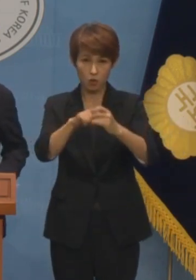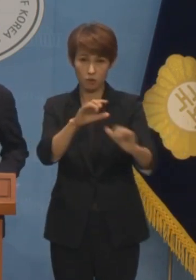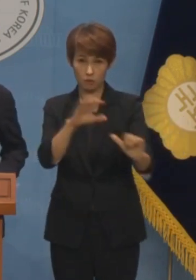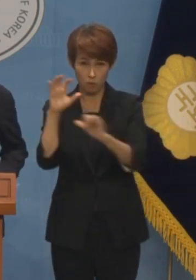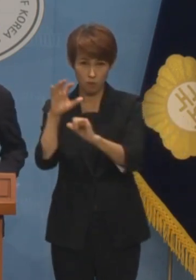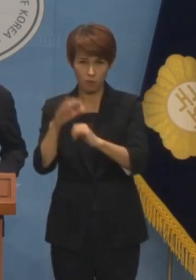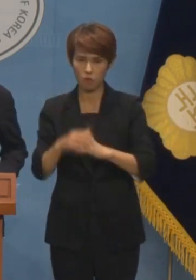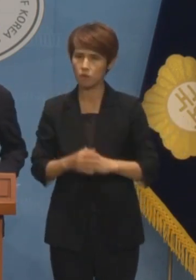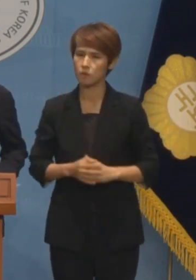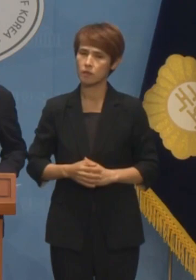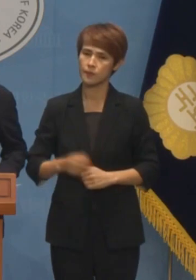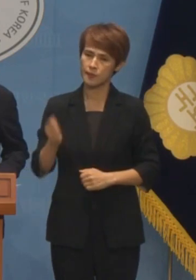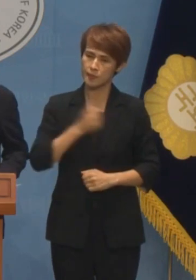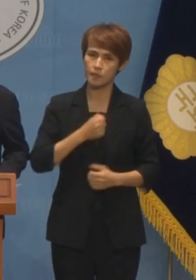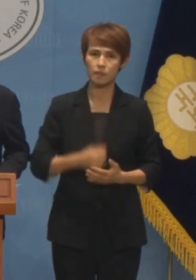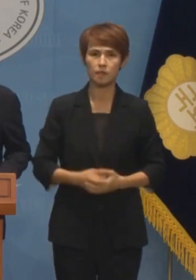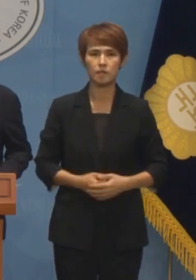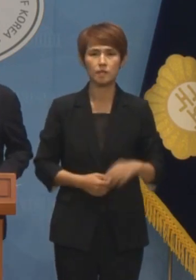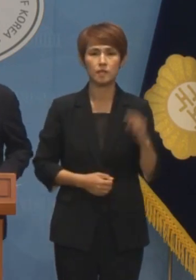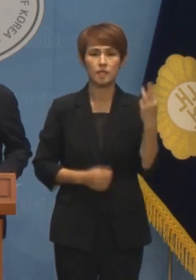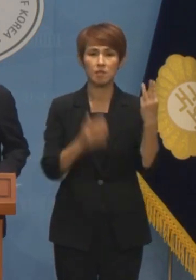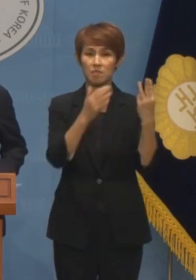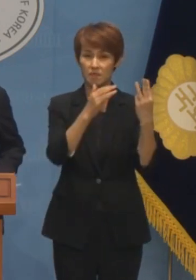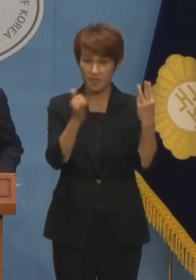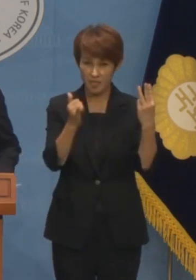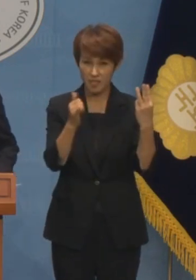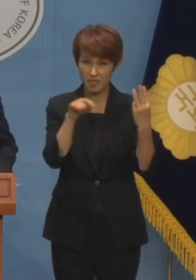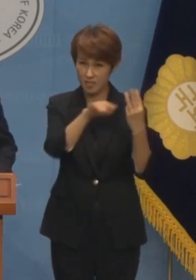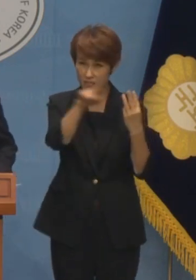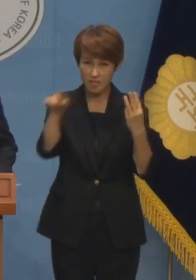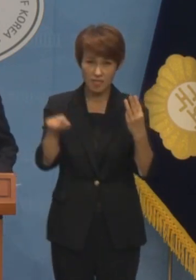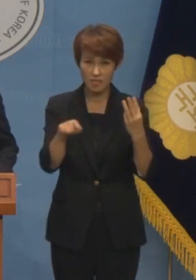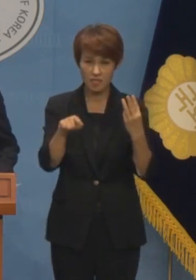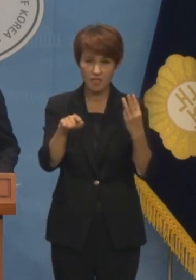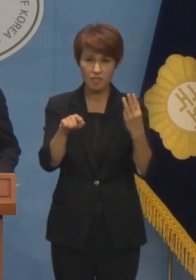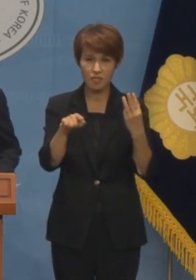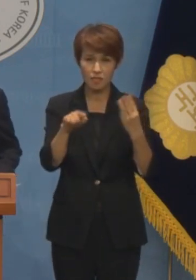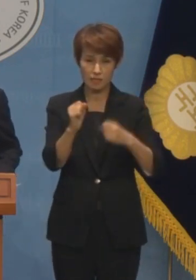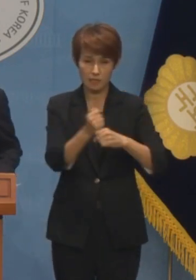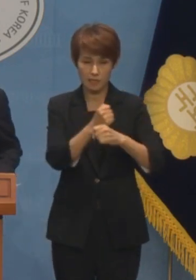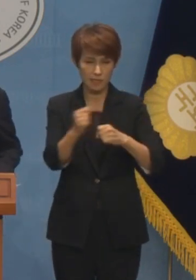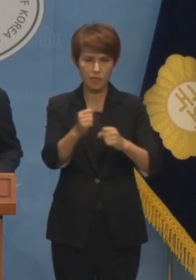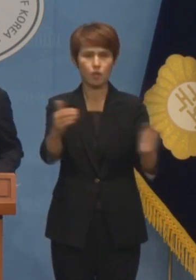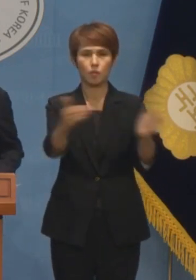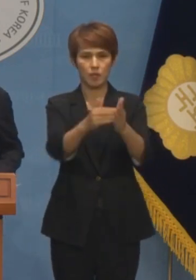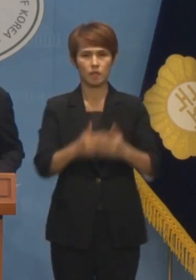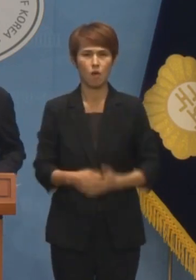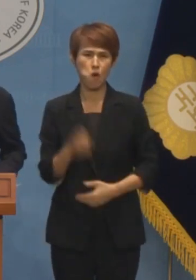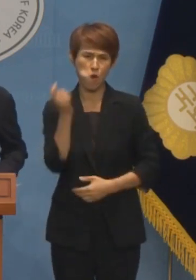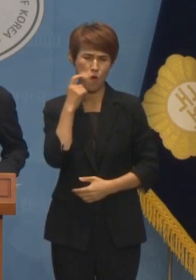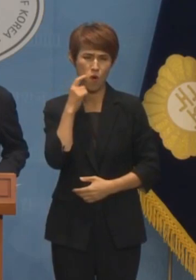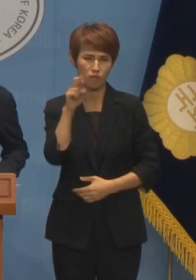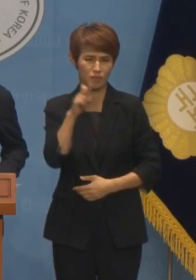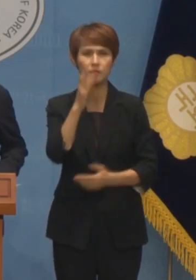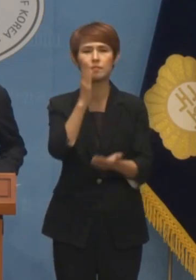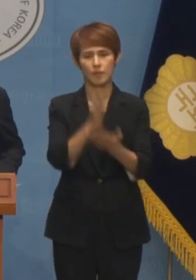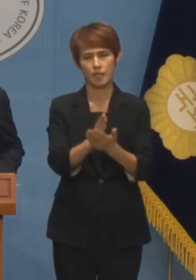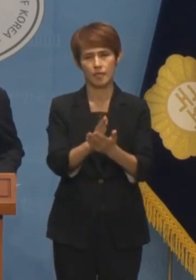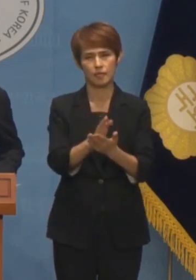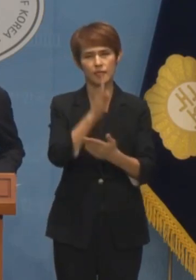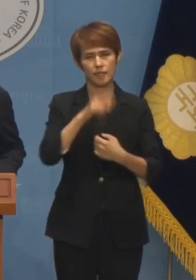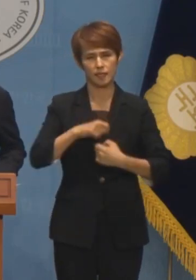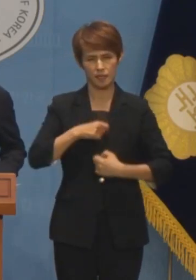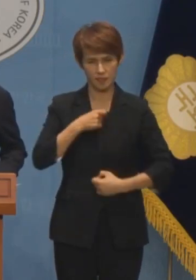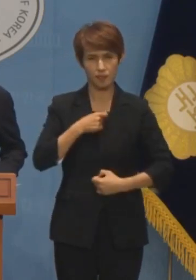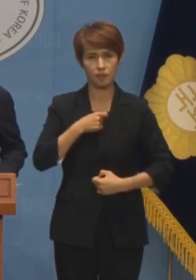이제라도 3자 사기 기획 탄핵의 구판을 멈추십시오. 거짓과 허풍이 아닌 오직 진실과